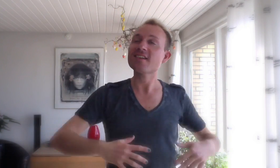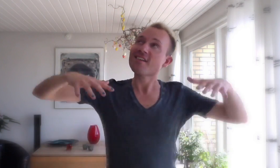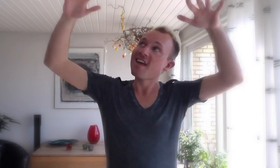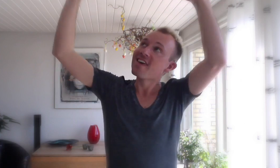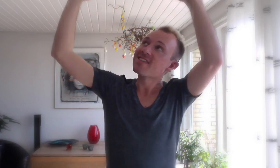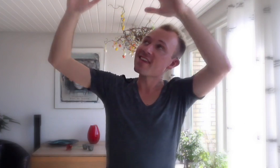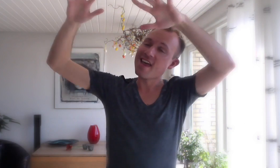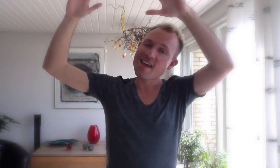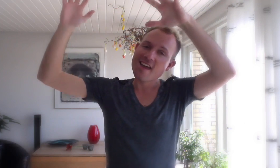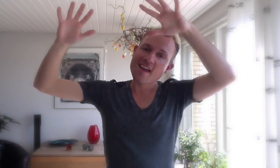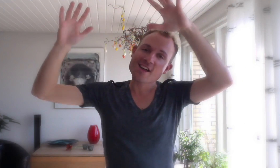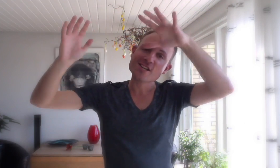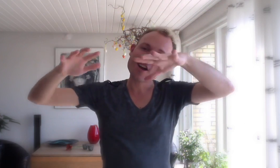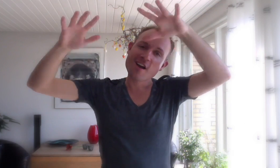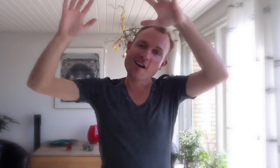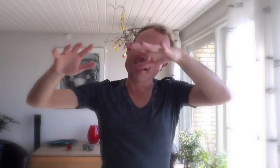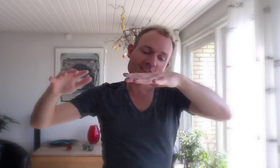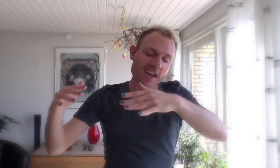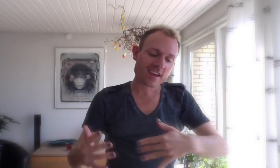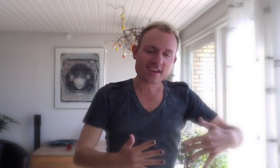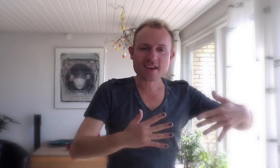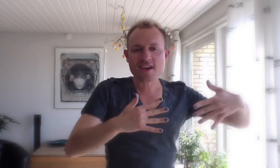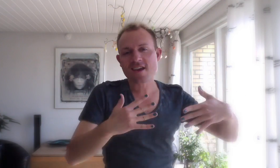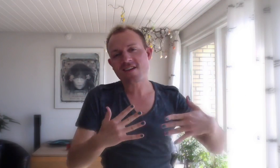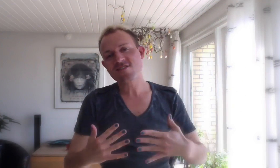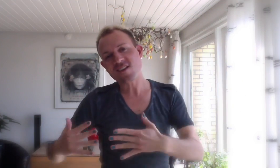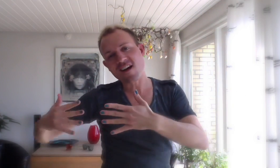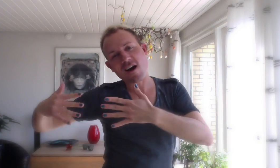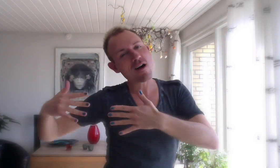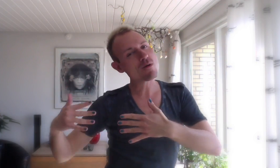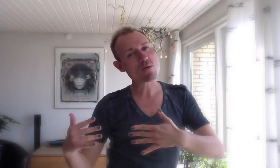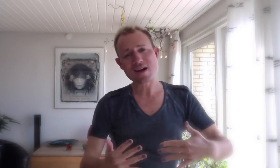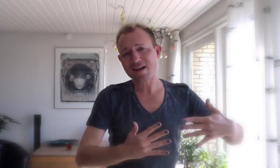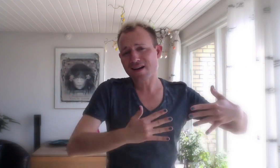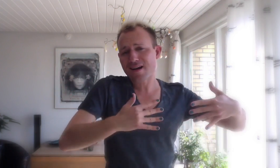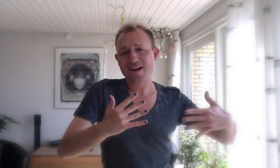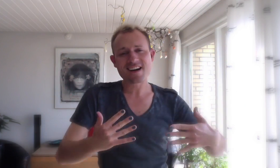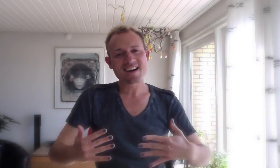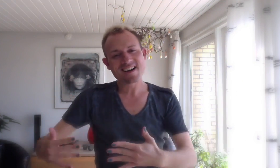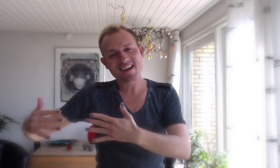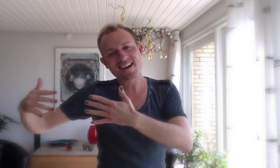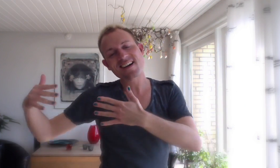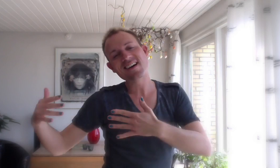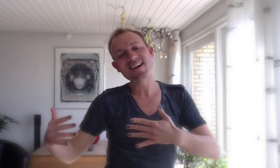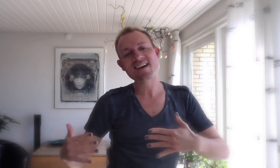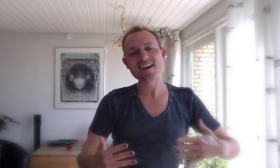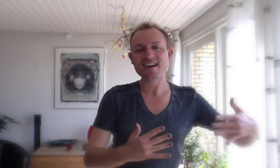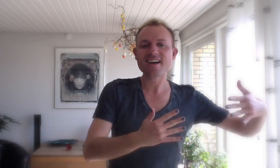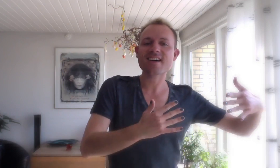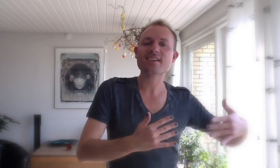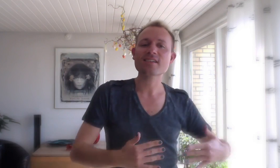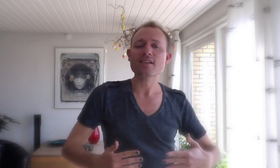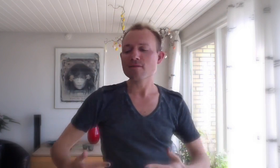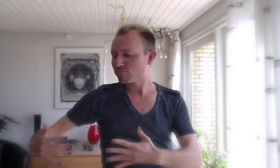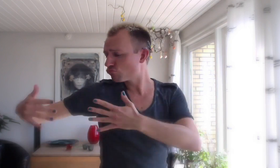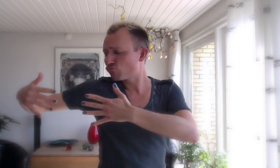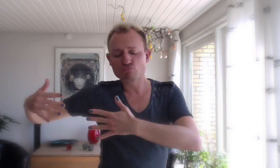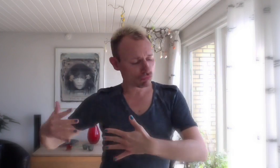Dancing in the rain Keep on